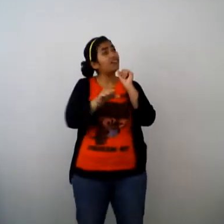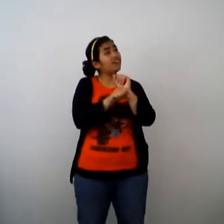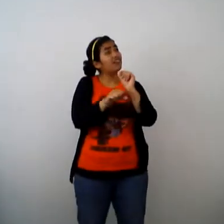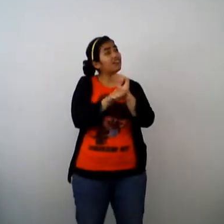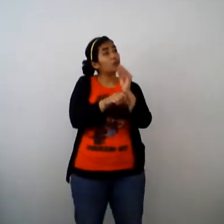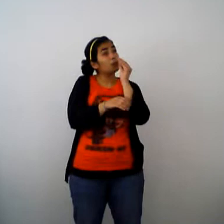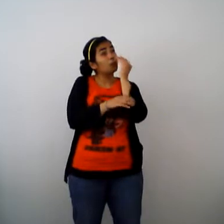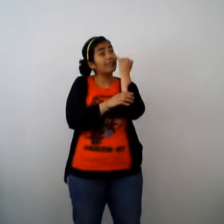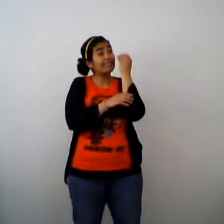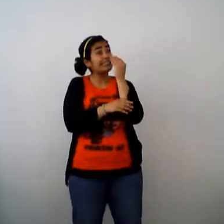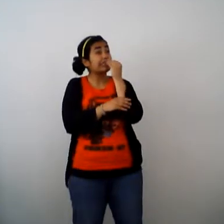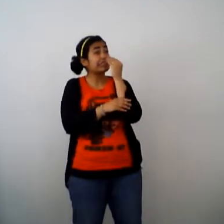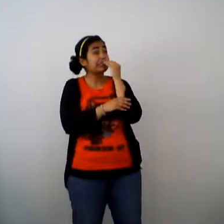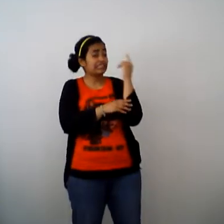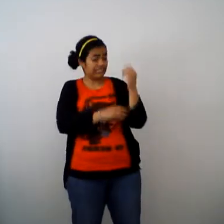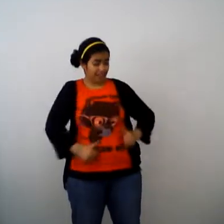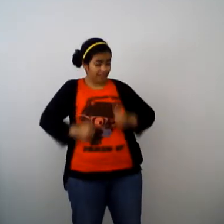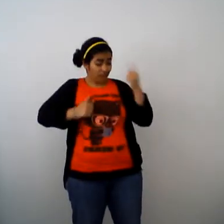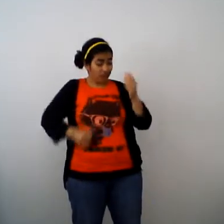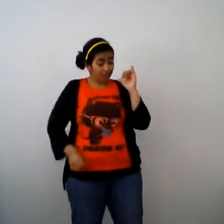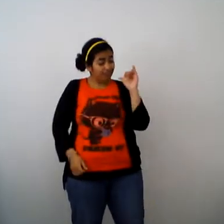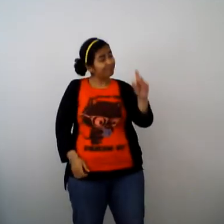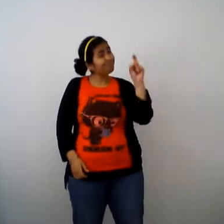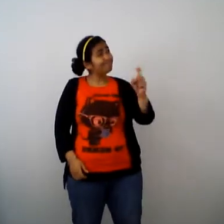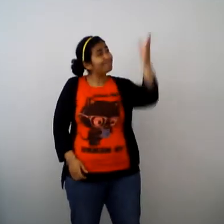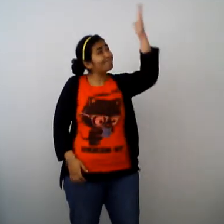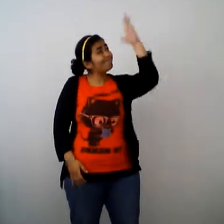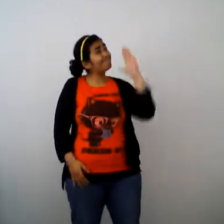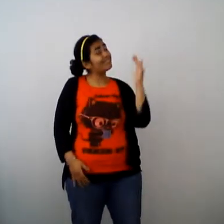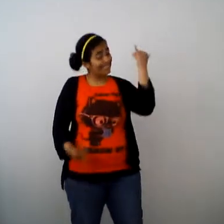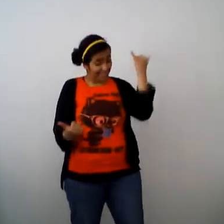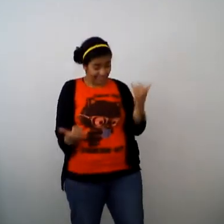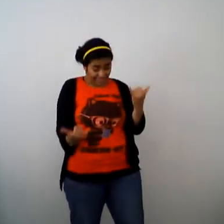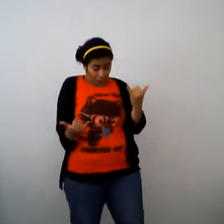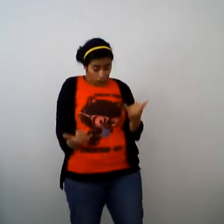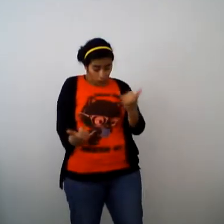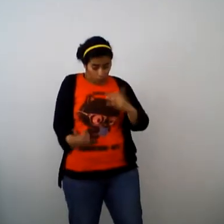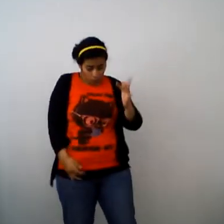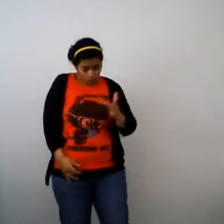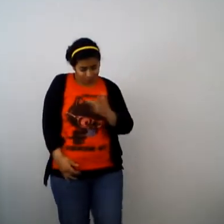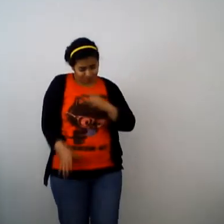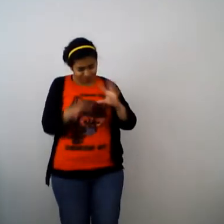Te necesito, Dios, te necesito, Dios, ahora mismo.